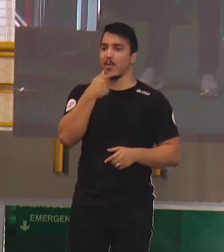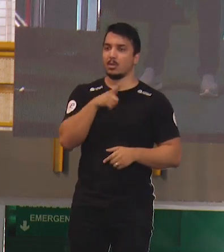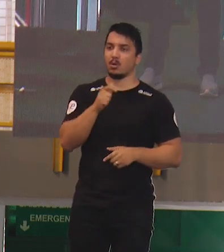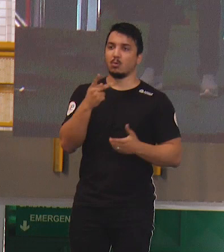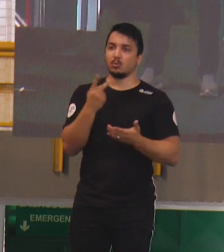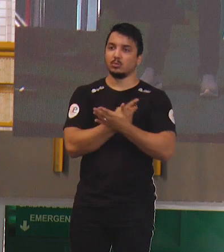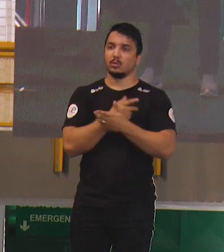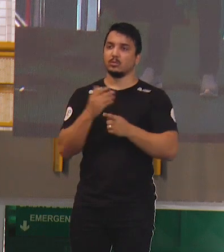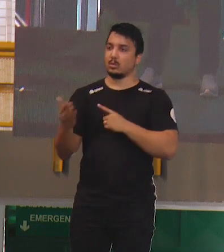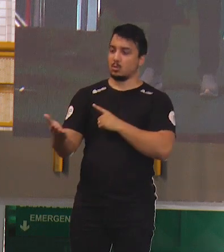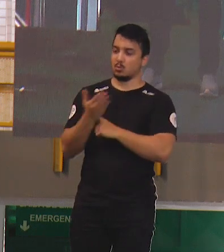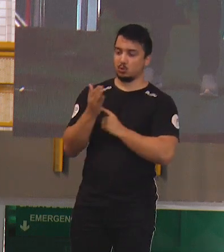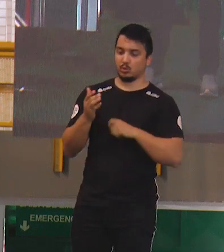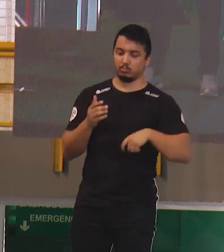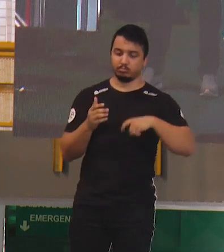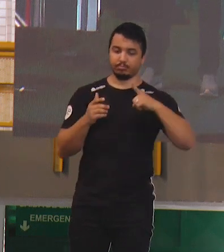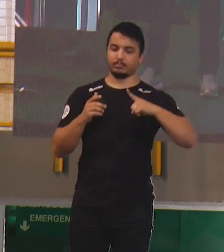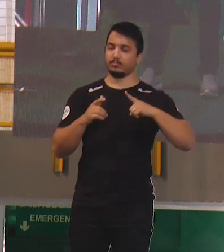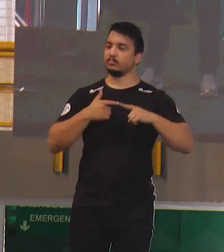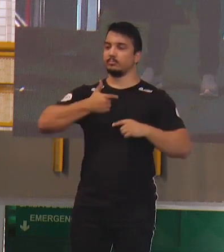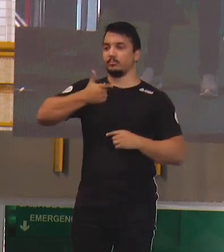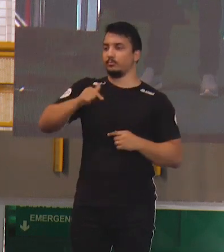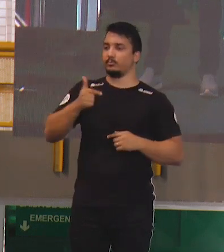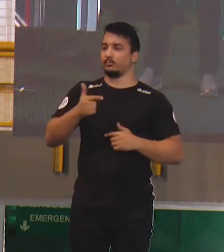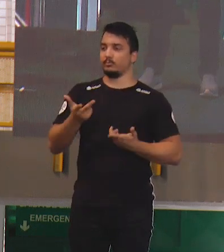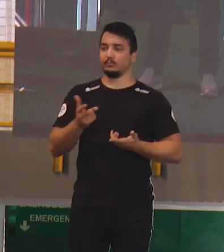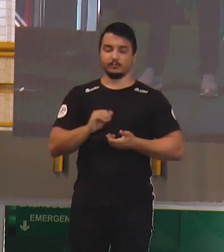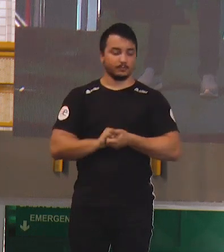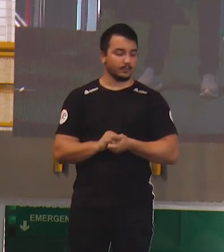vem o quê? Vem a combater e resolver a questão.